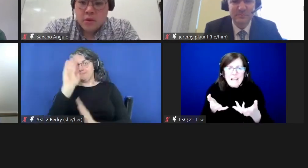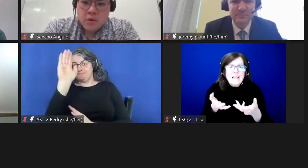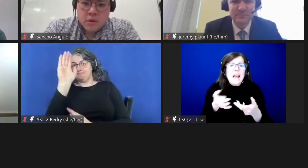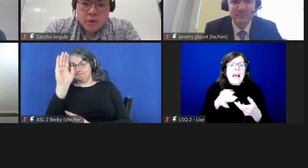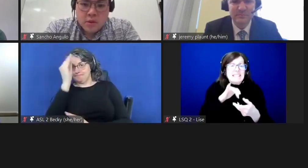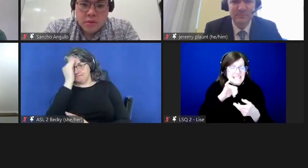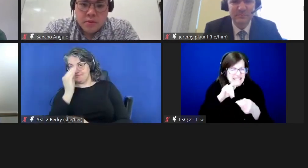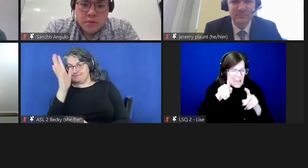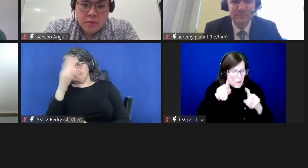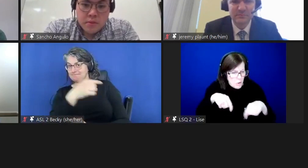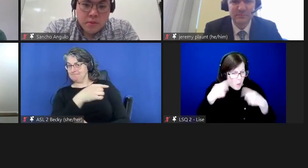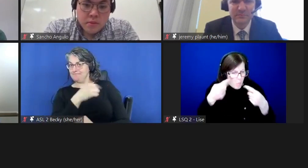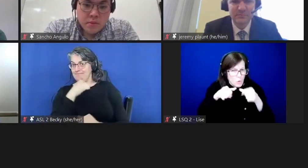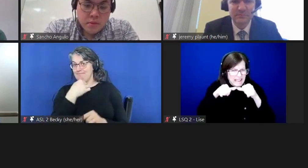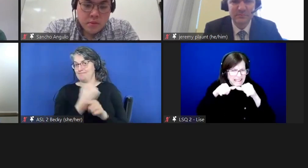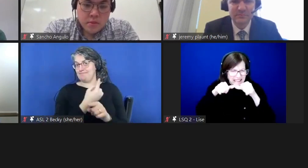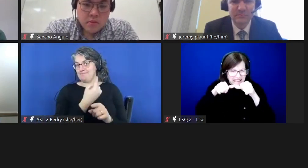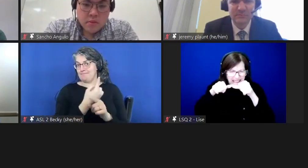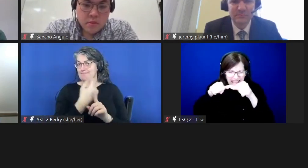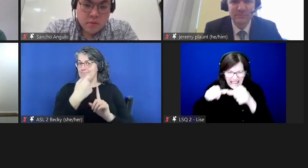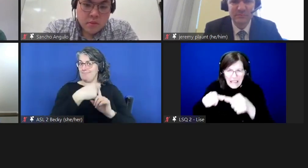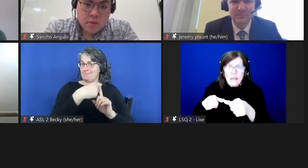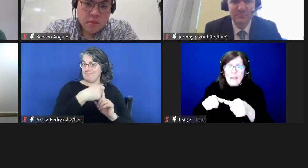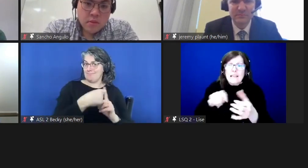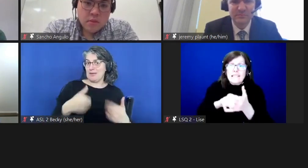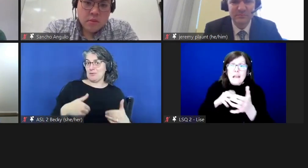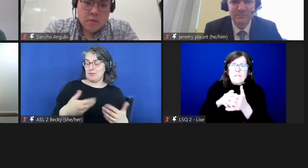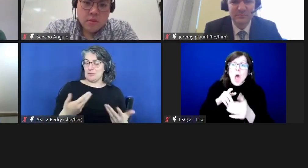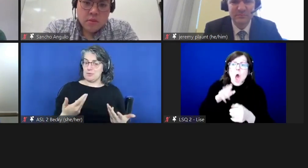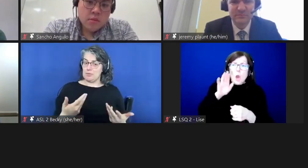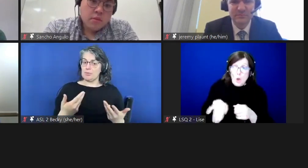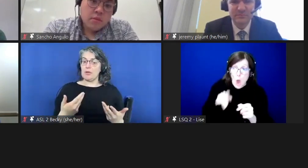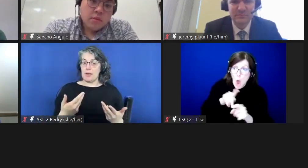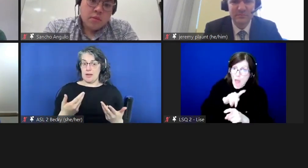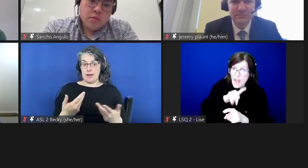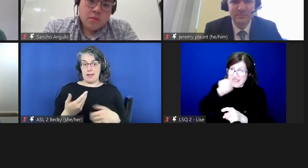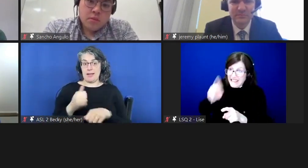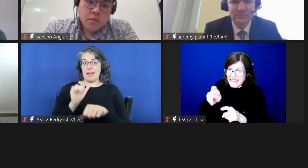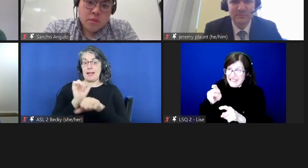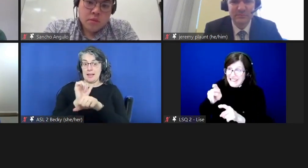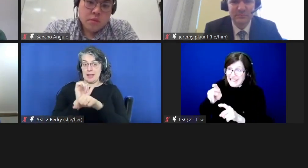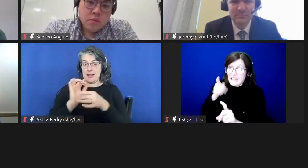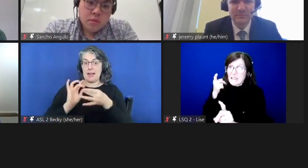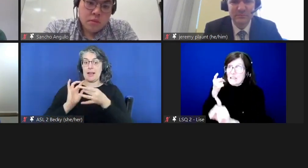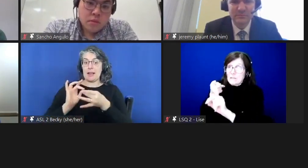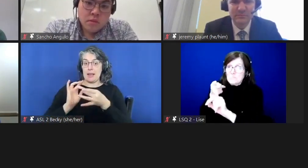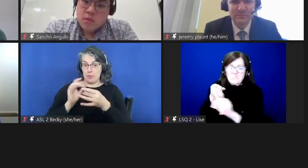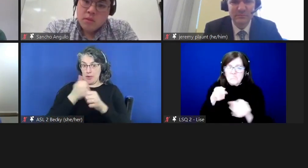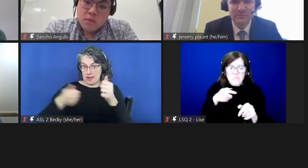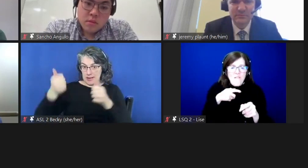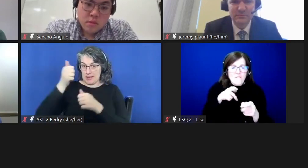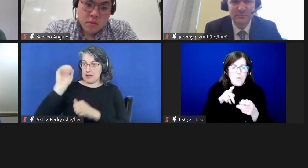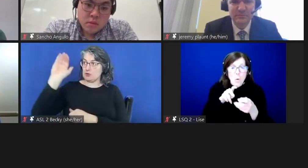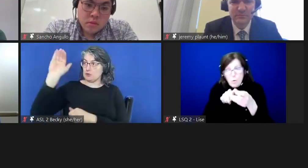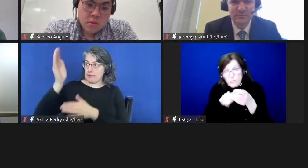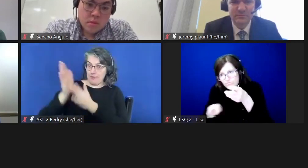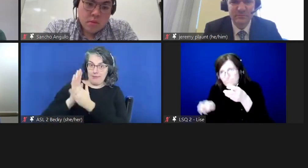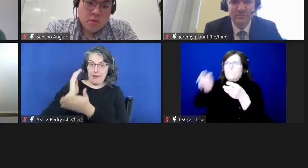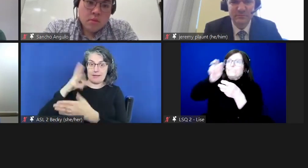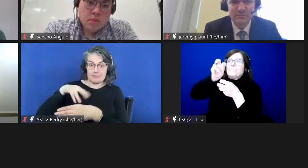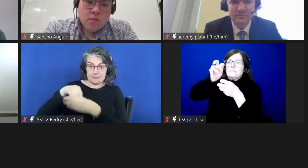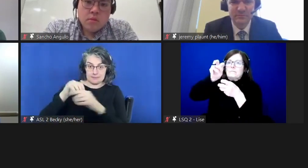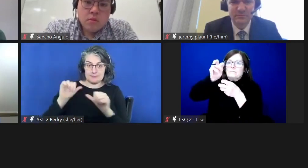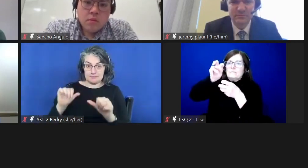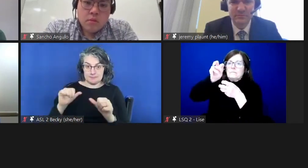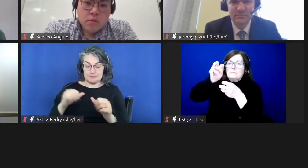je renoncerai à ce dialogue direct et j'irai voir à l'échelon supérieur à ce gestionnaire